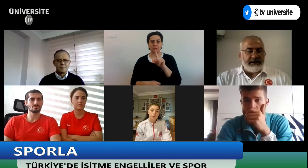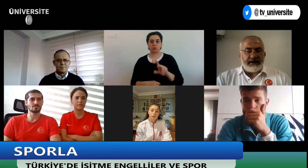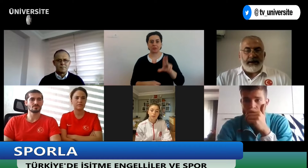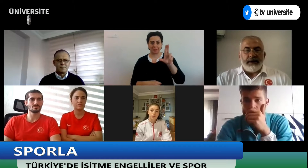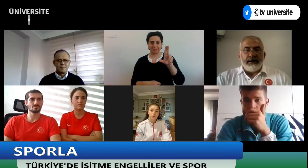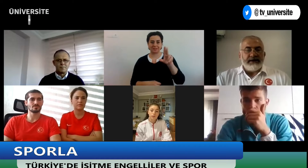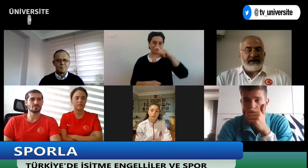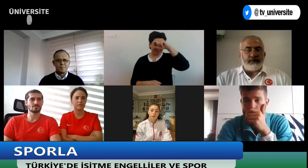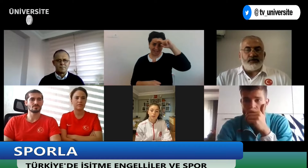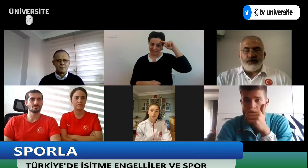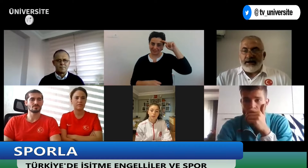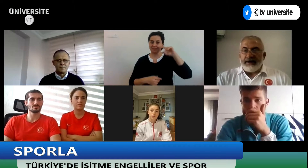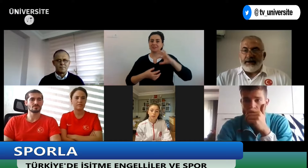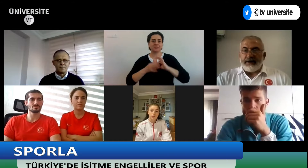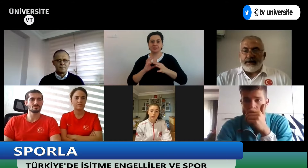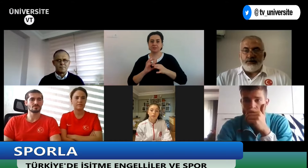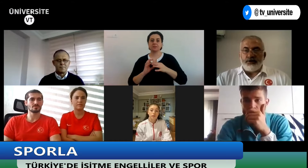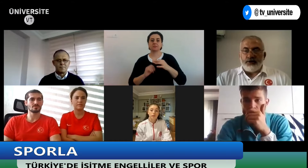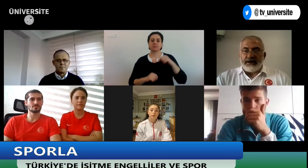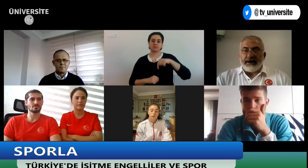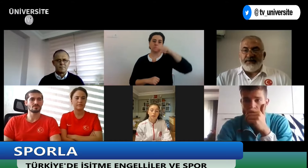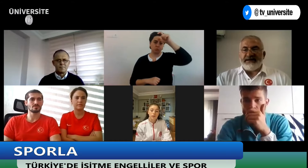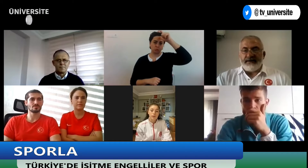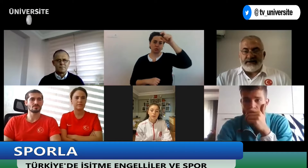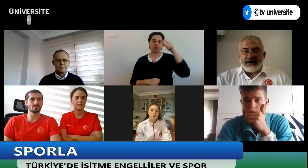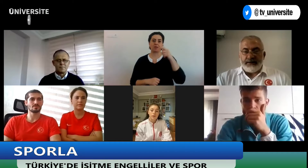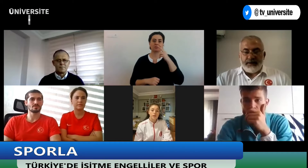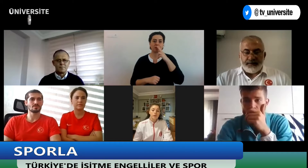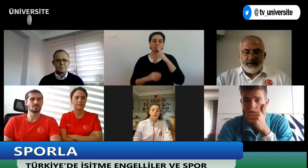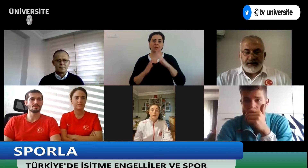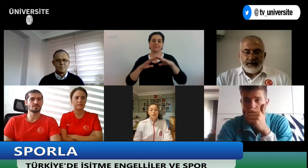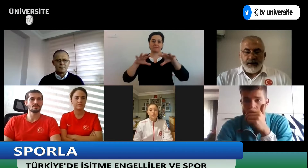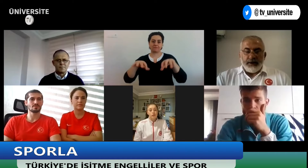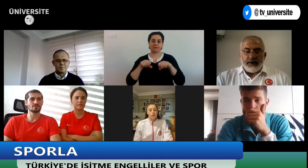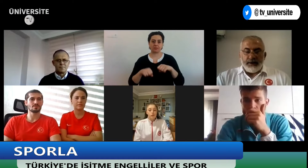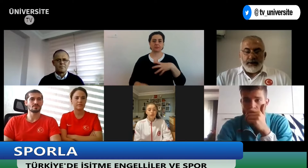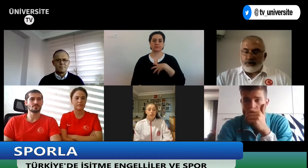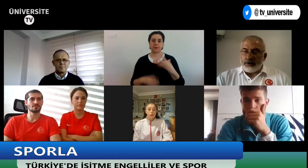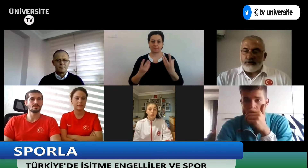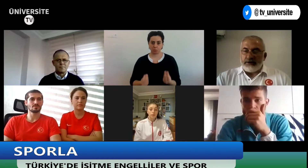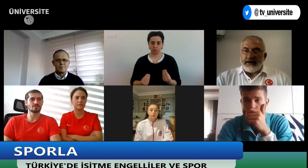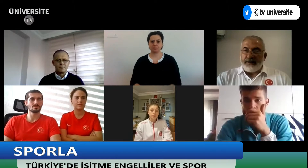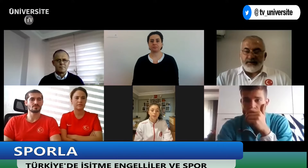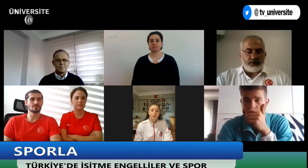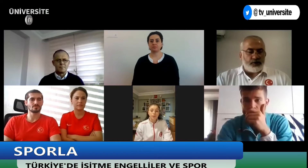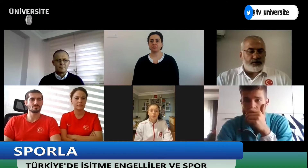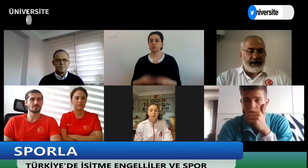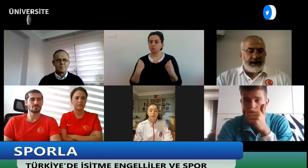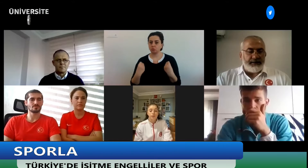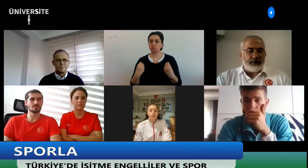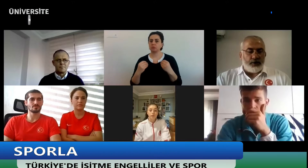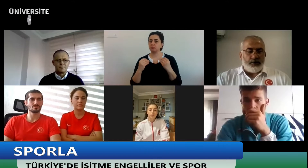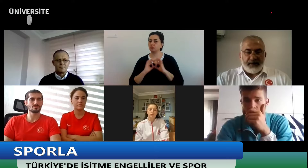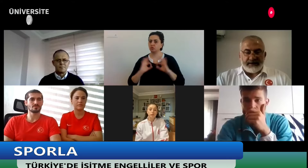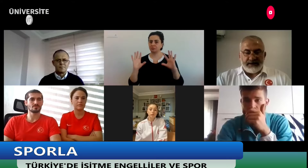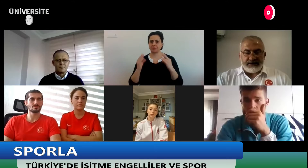2017 yılında Samsun'da Türkiye olarak biz ev sahipliği yaptık. Çok da güzel yaptık. Çok